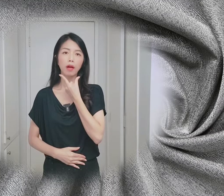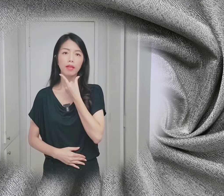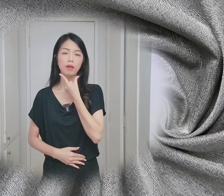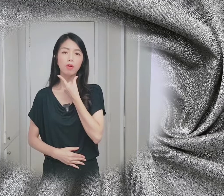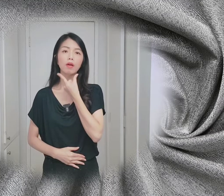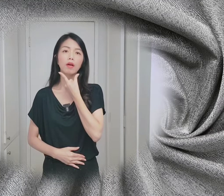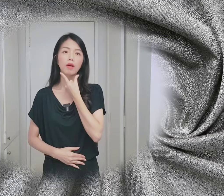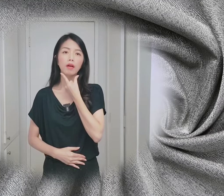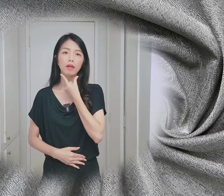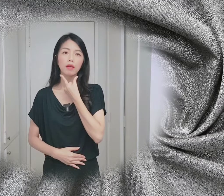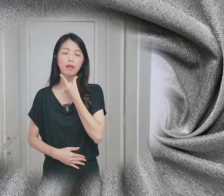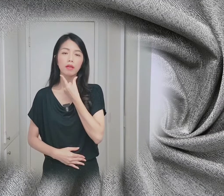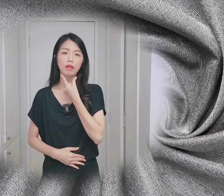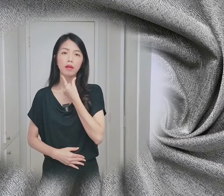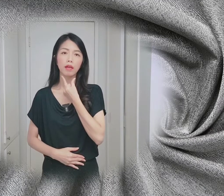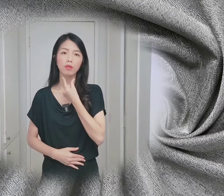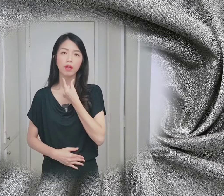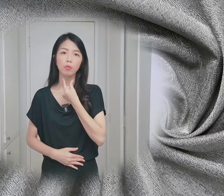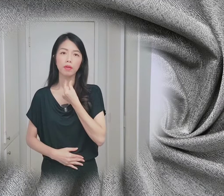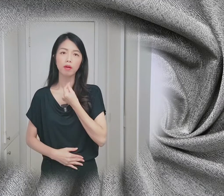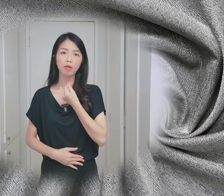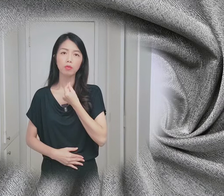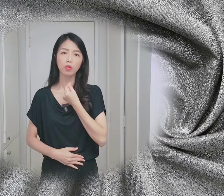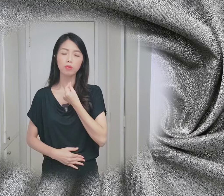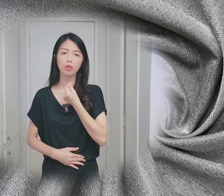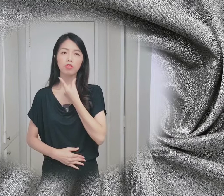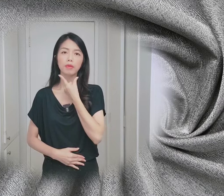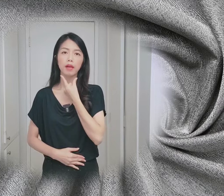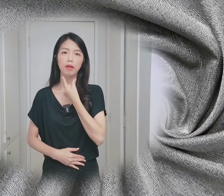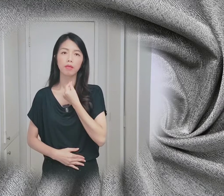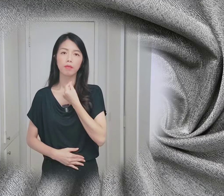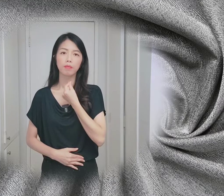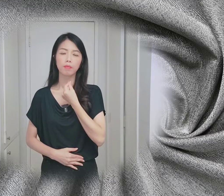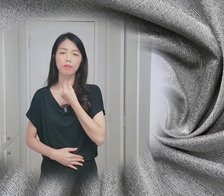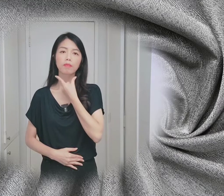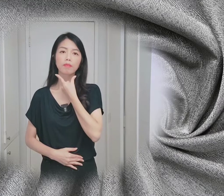턱 아래서 아래로 내려오면서 손을 붙여주시면 돼요.